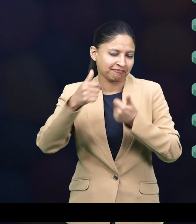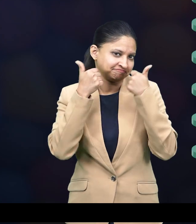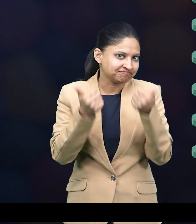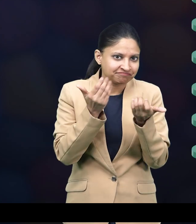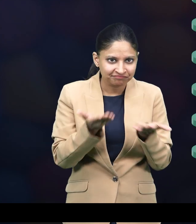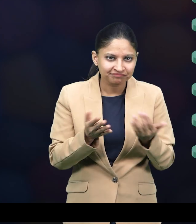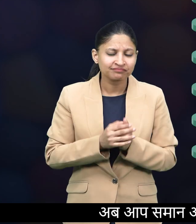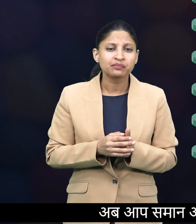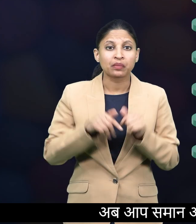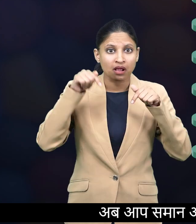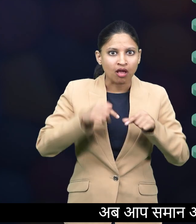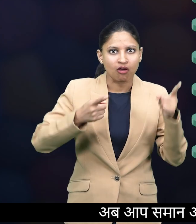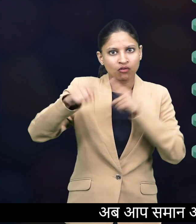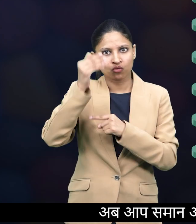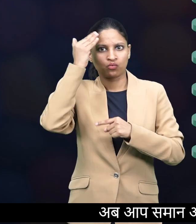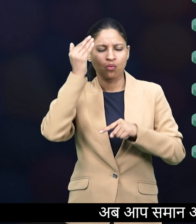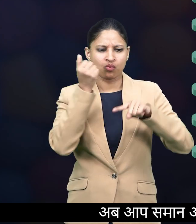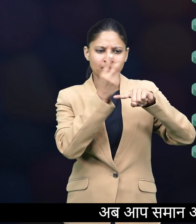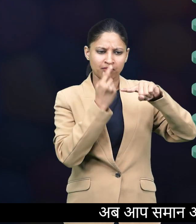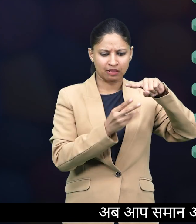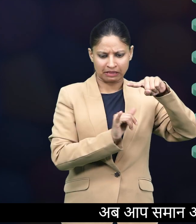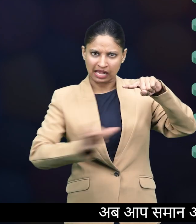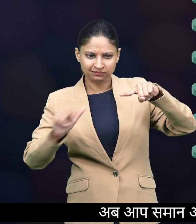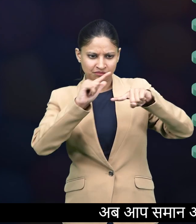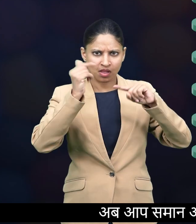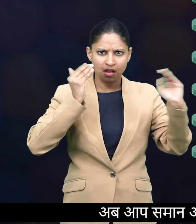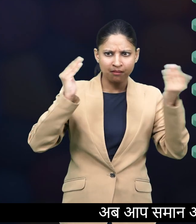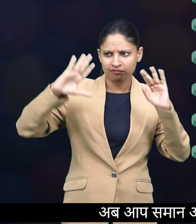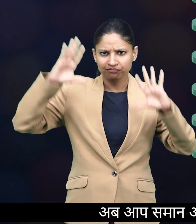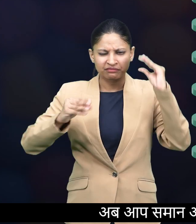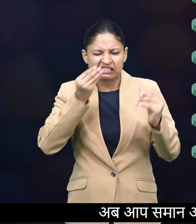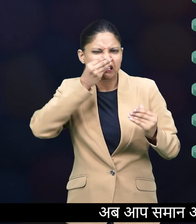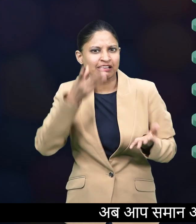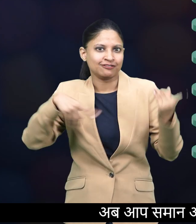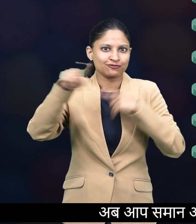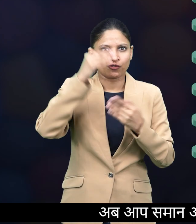बहुत अच्छा। अब आप समान अंशों की तुलना सरलता से कर सकते हैं।